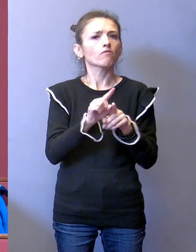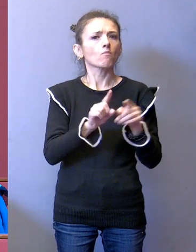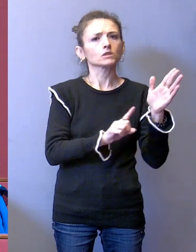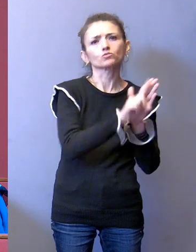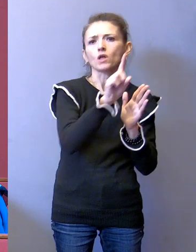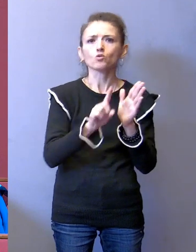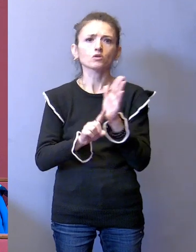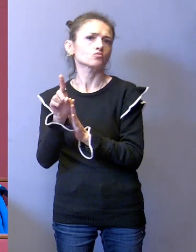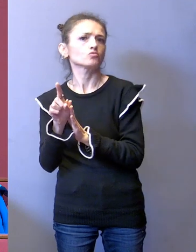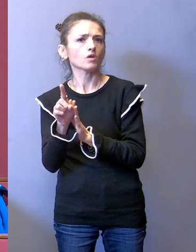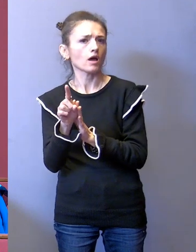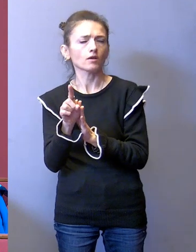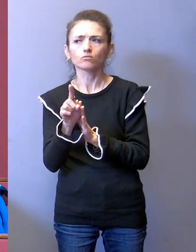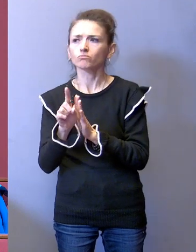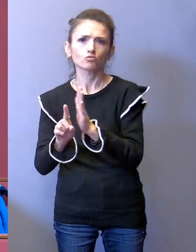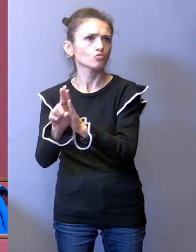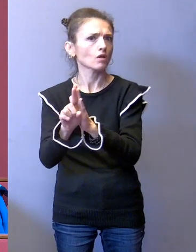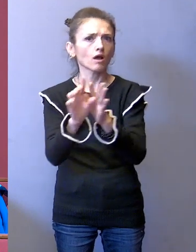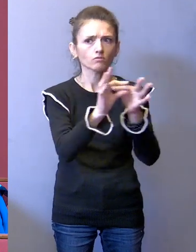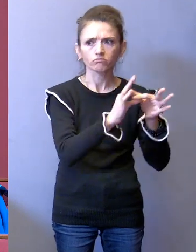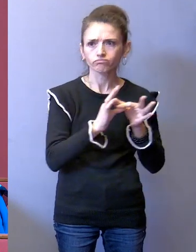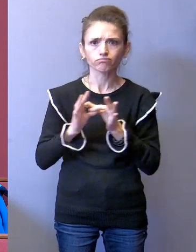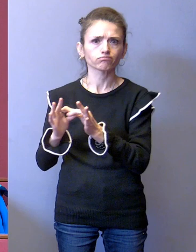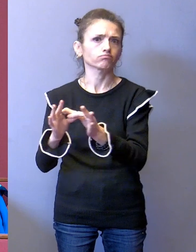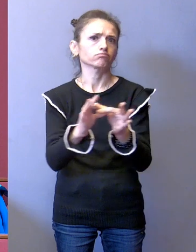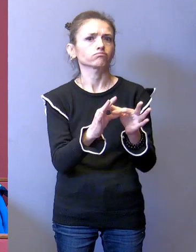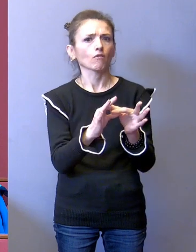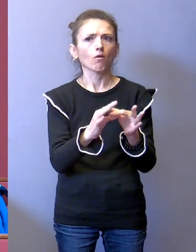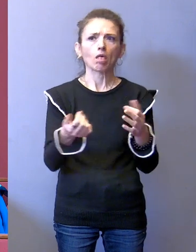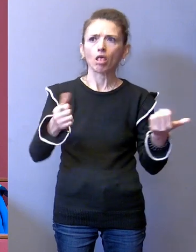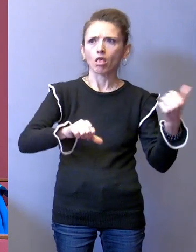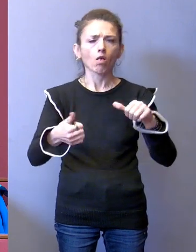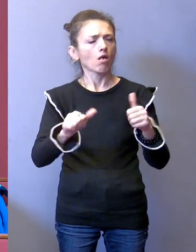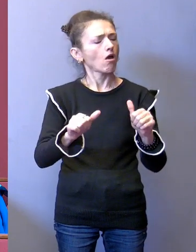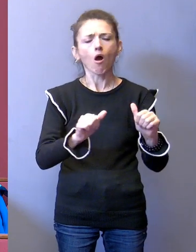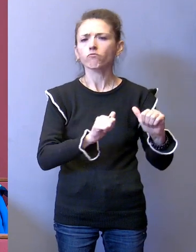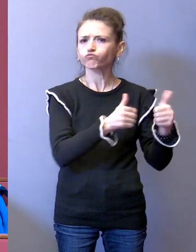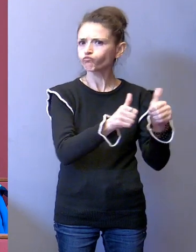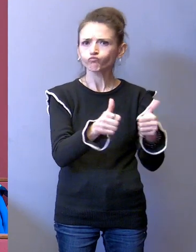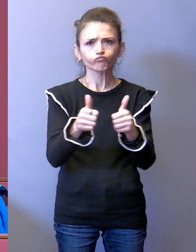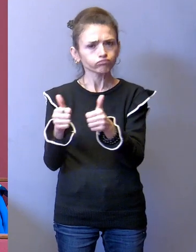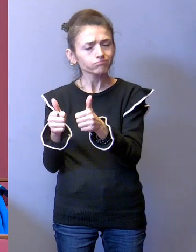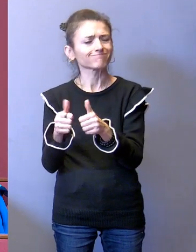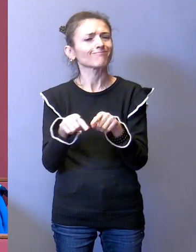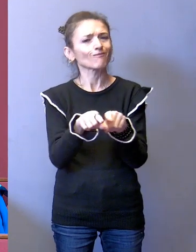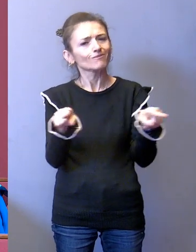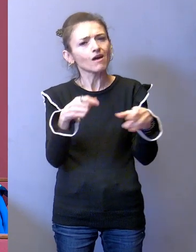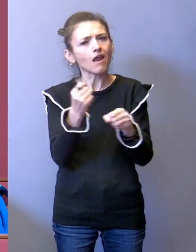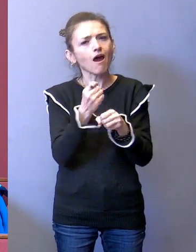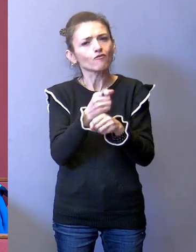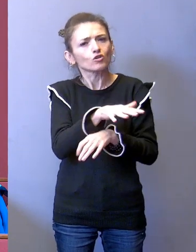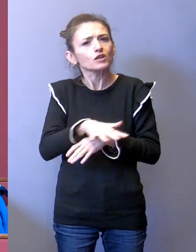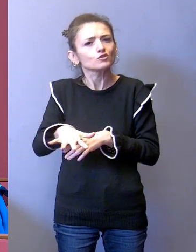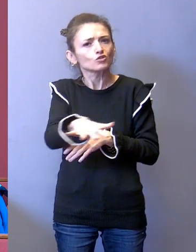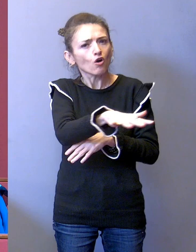tutte le varie realtà che diciamo che che ci vivono che che lavorano sulle zone che che